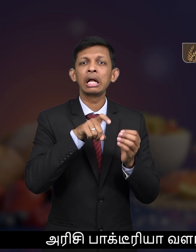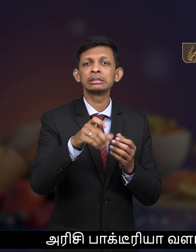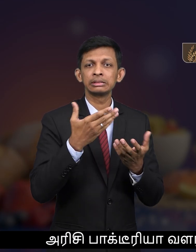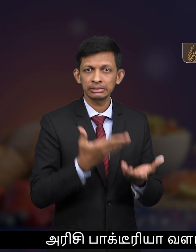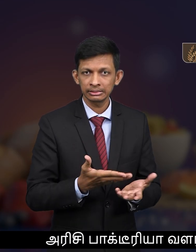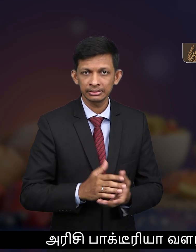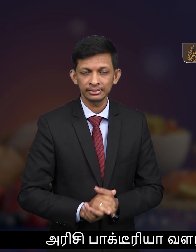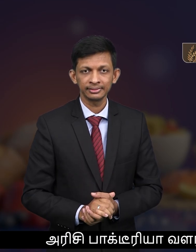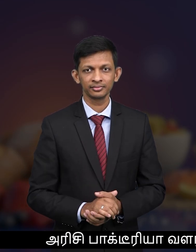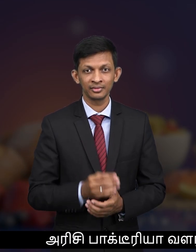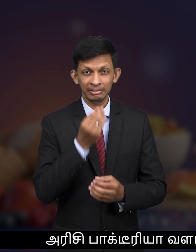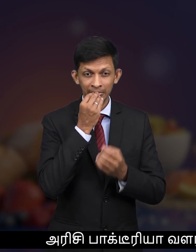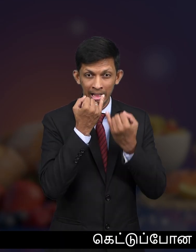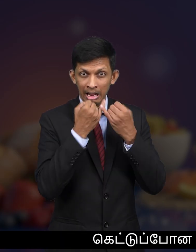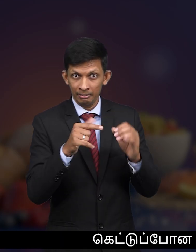மாறக்கூடும்.